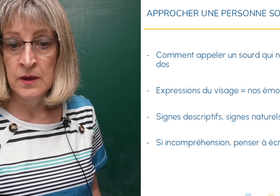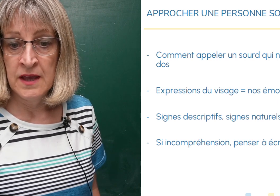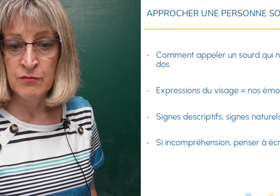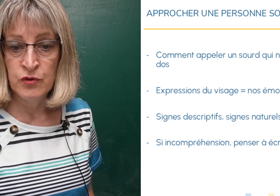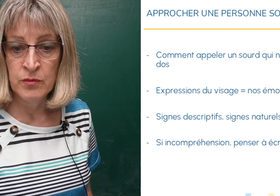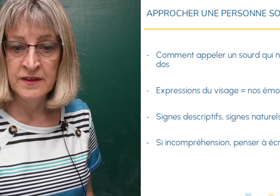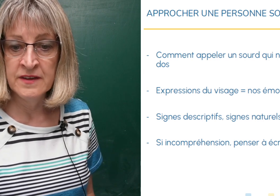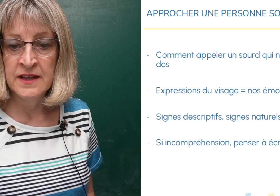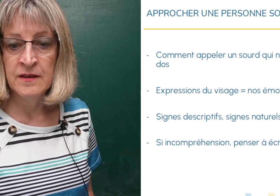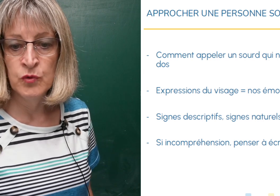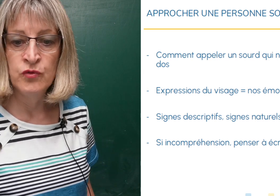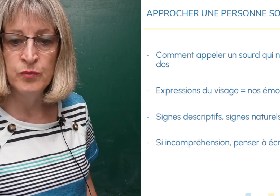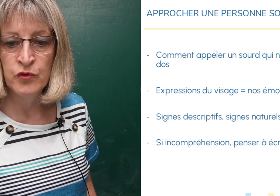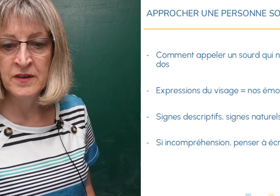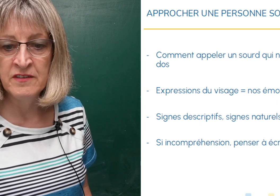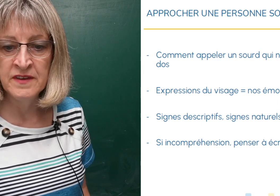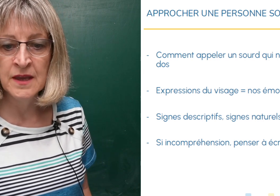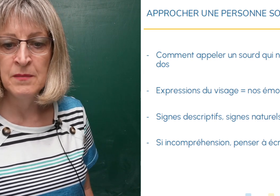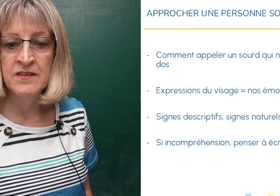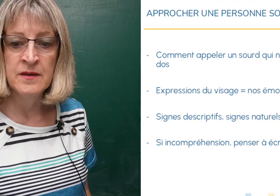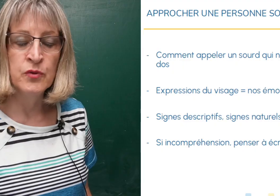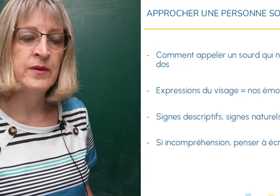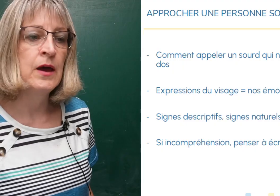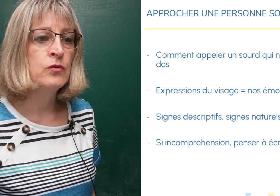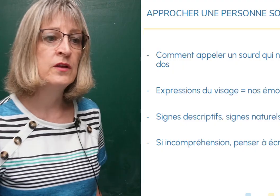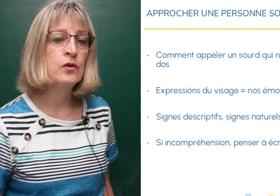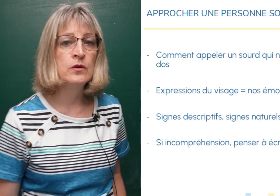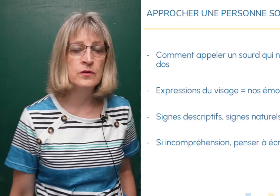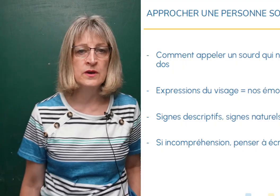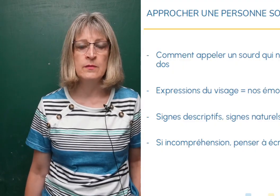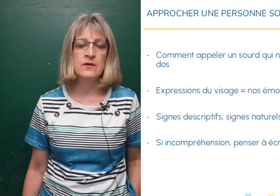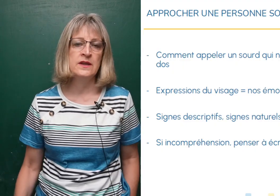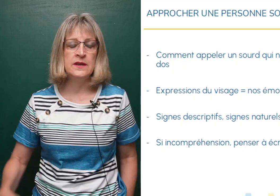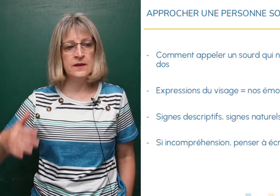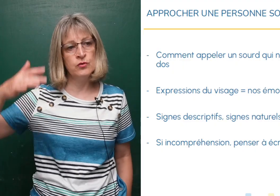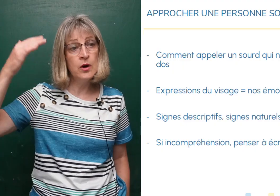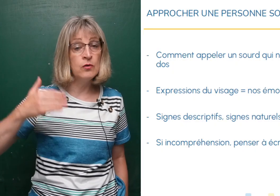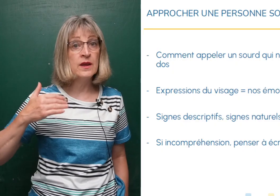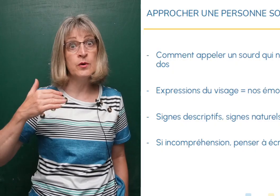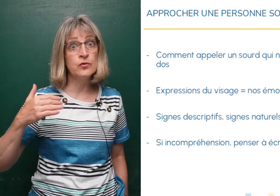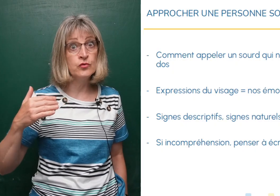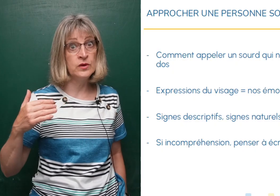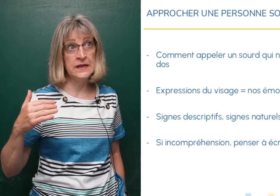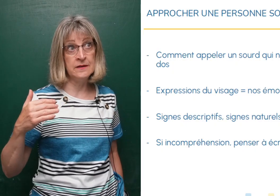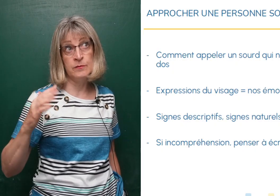Ève me demande, est-ce qu'il y a des modules plus spécifiques métiers possibles? Alors, dans les cours, hein, on aborde tous les types de